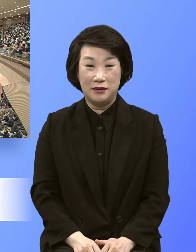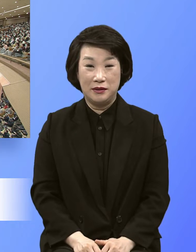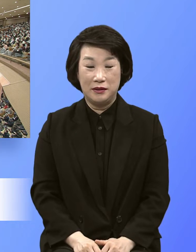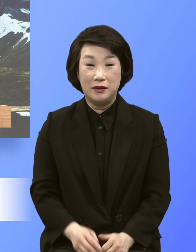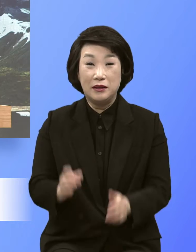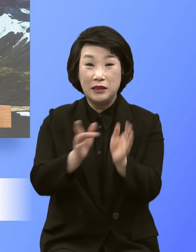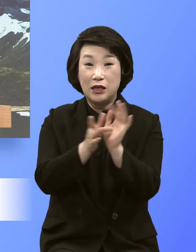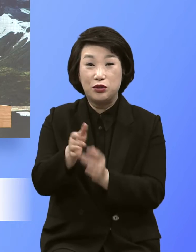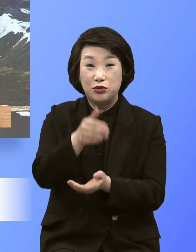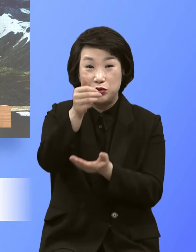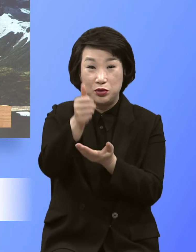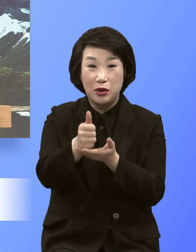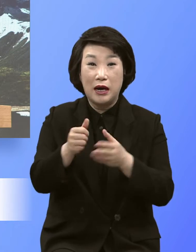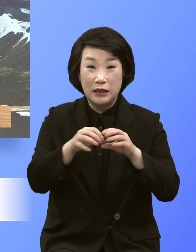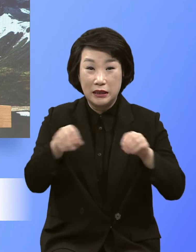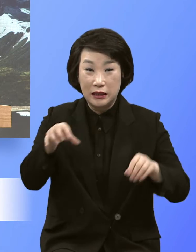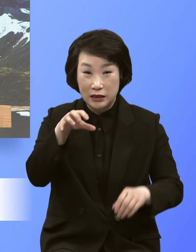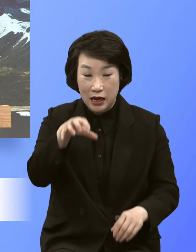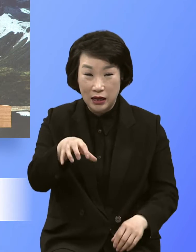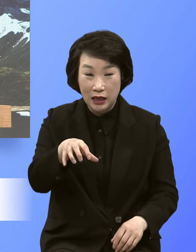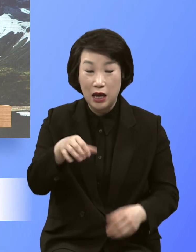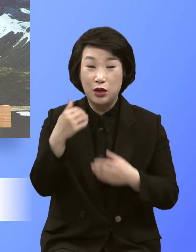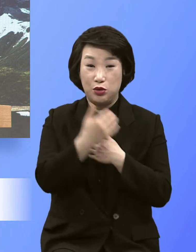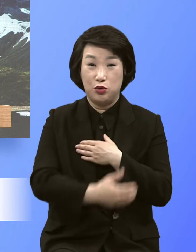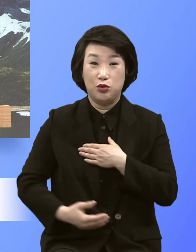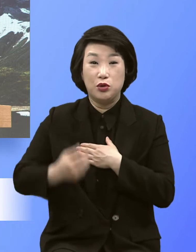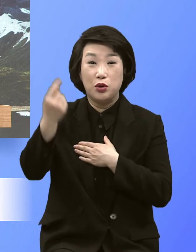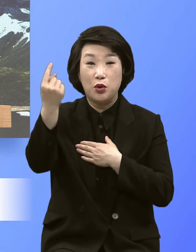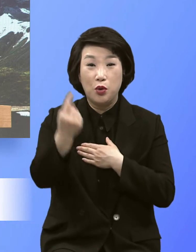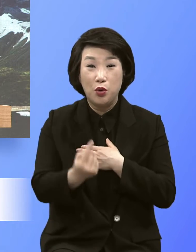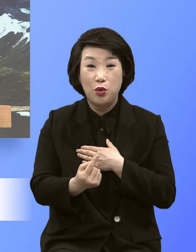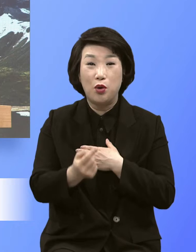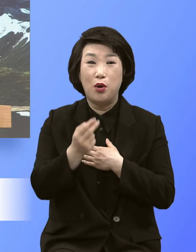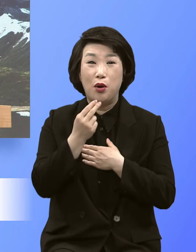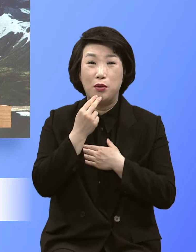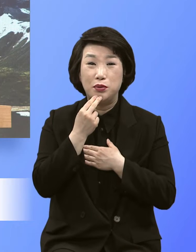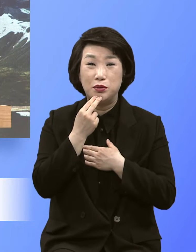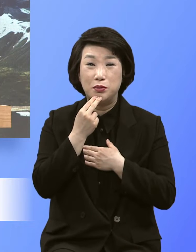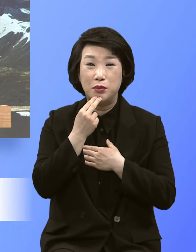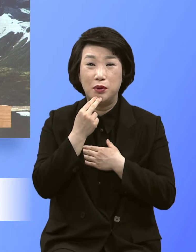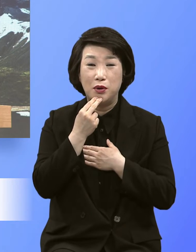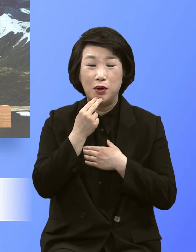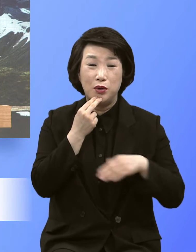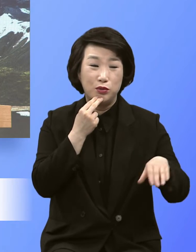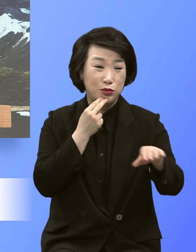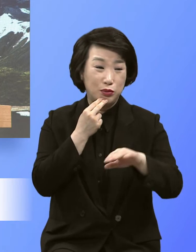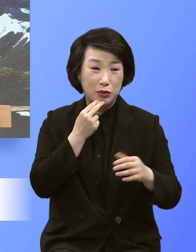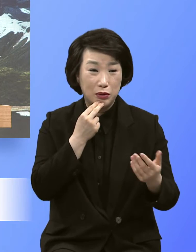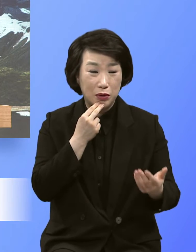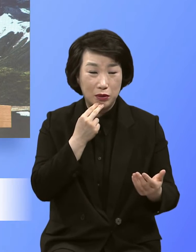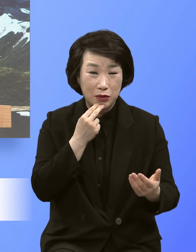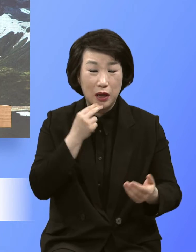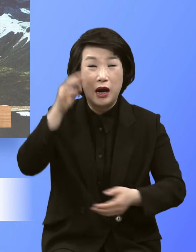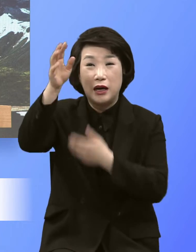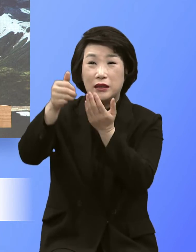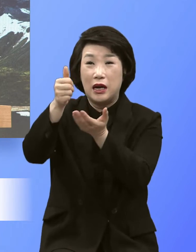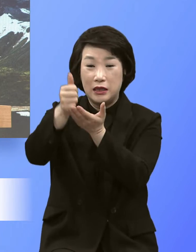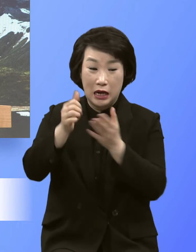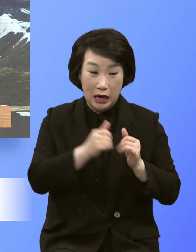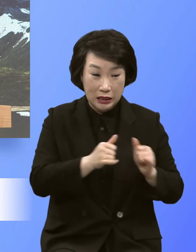예수 그리스도가 이 땅에 육신을 입고 오시지 아니하셨다면